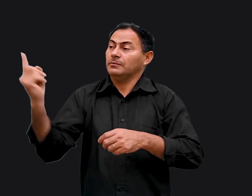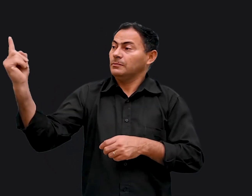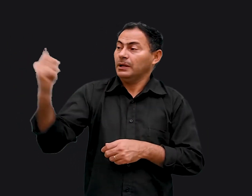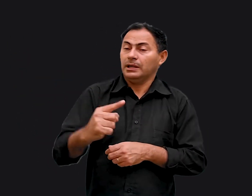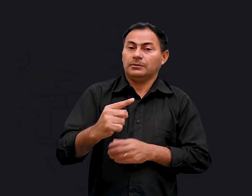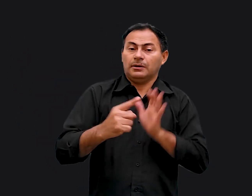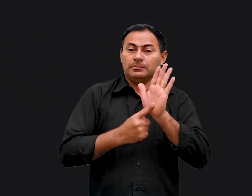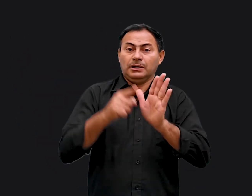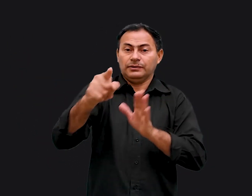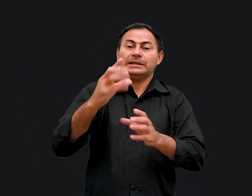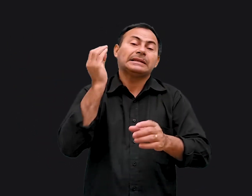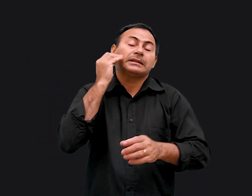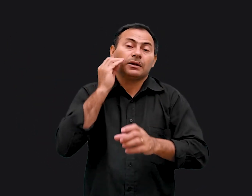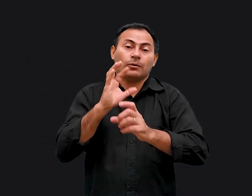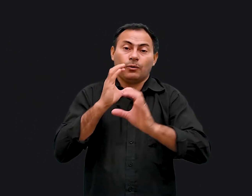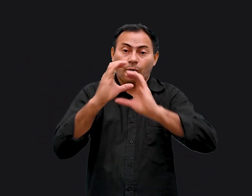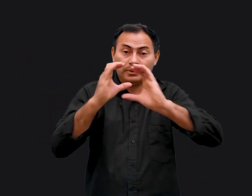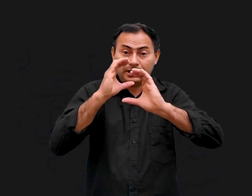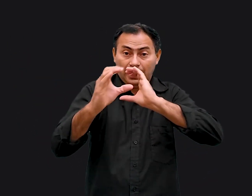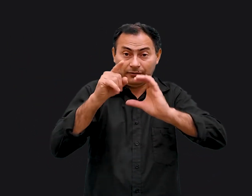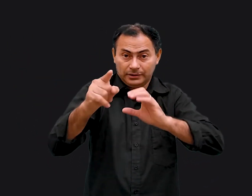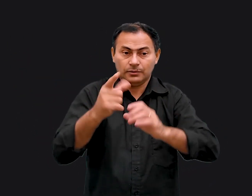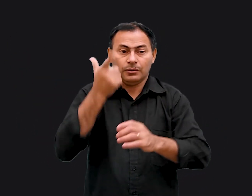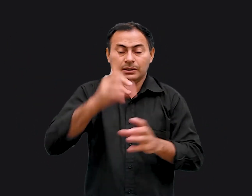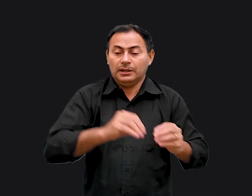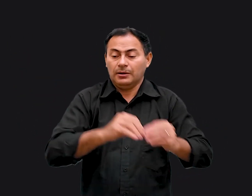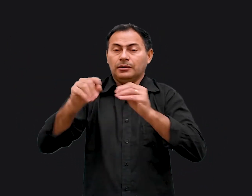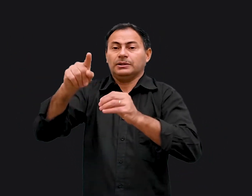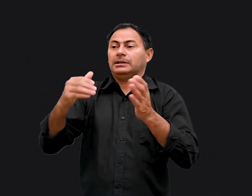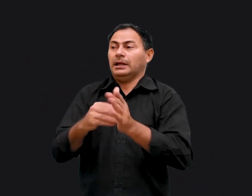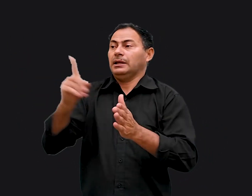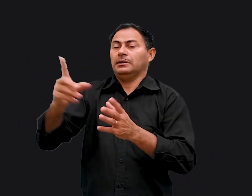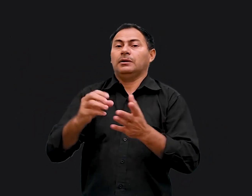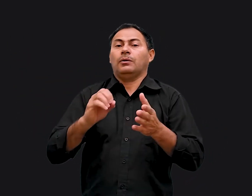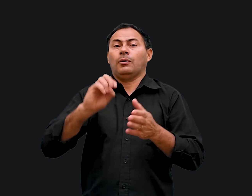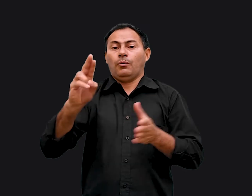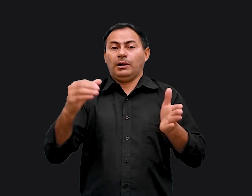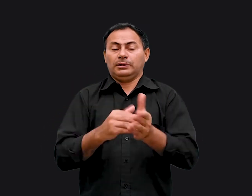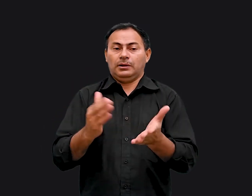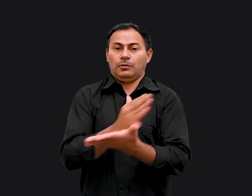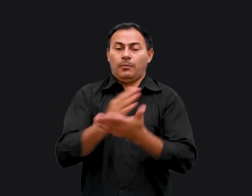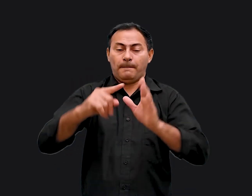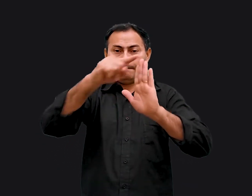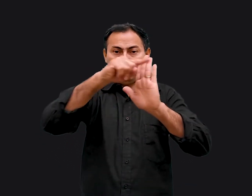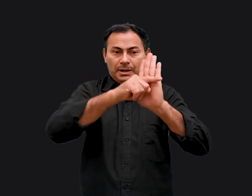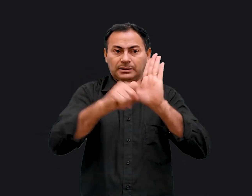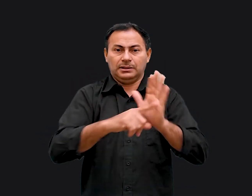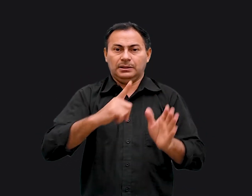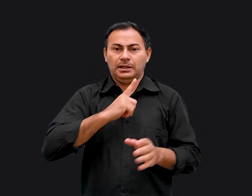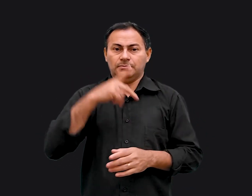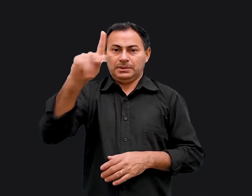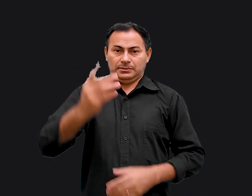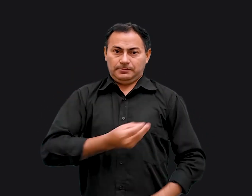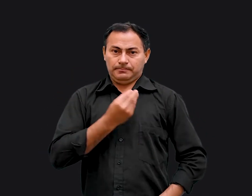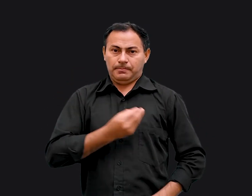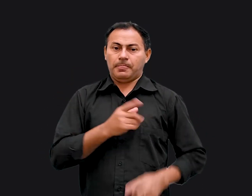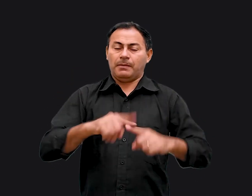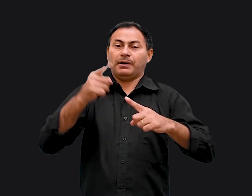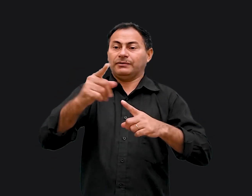aparecendo a você, tentando se comunicar, tentando atrair e levar você até Ele, ou até algum plano que Ele tem para a sua vida, mas